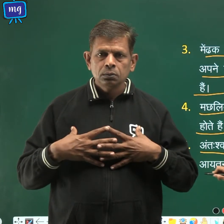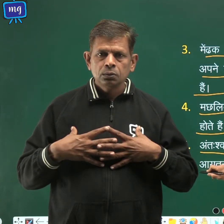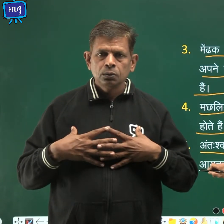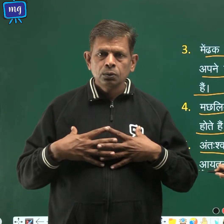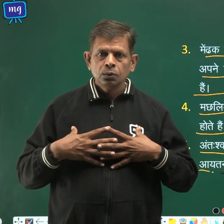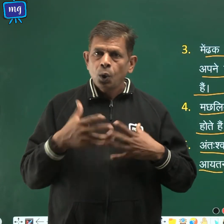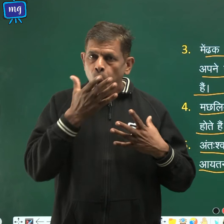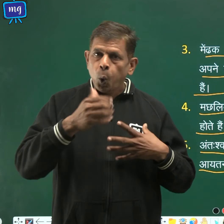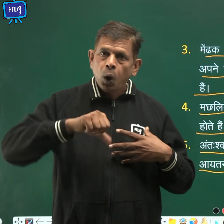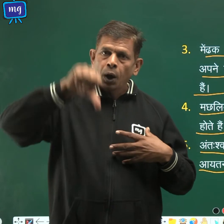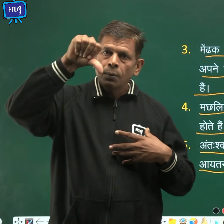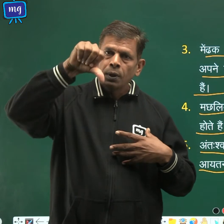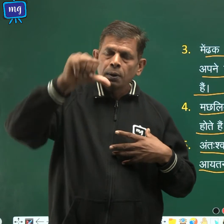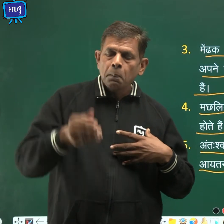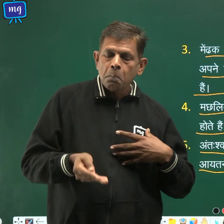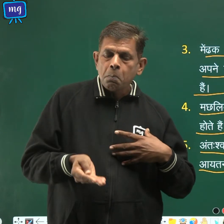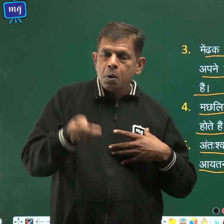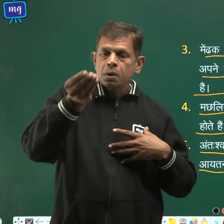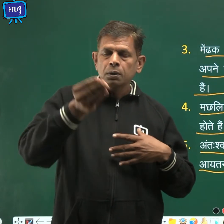आयतन बढ़ जाता है,